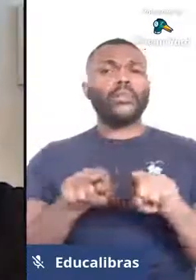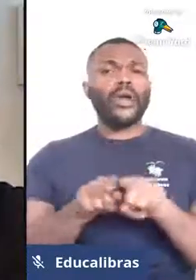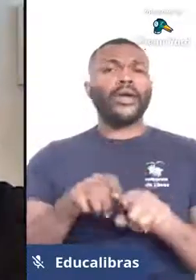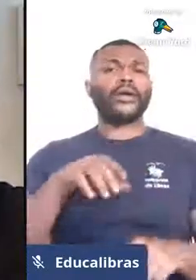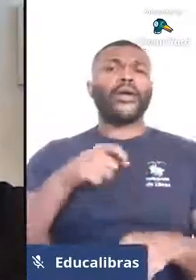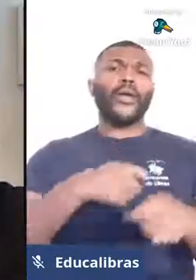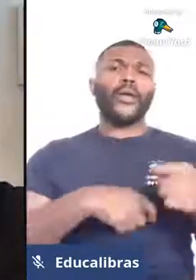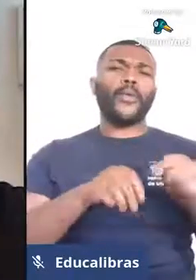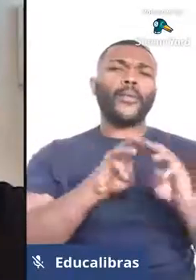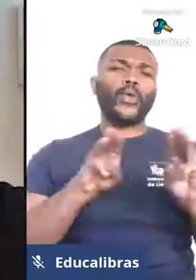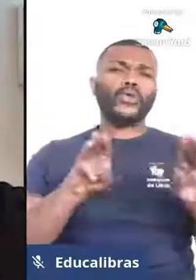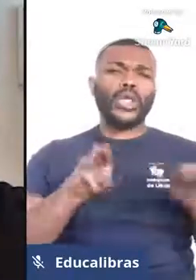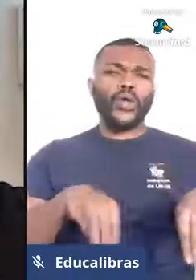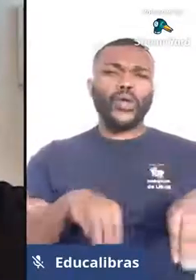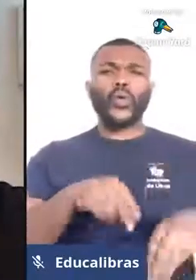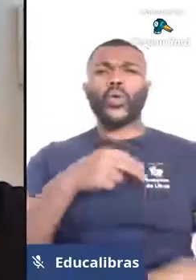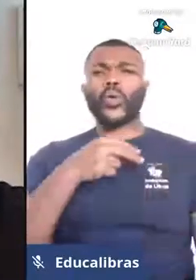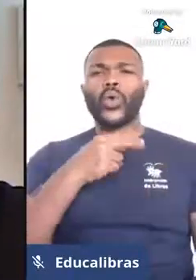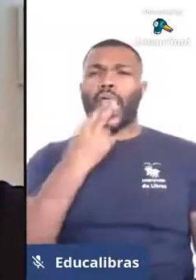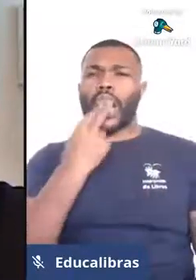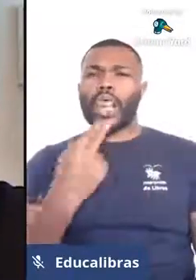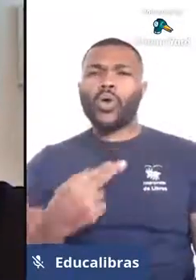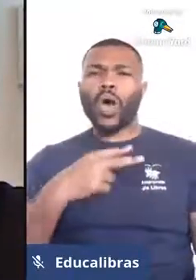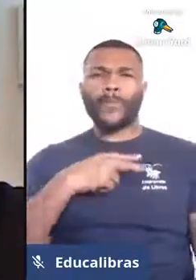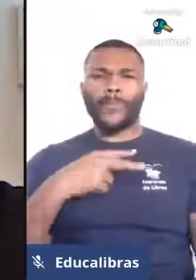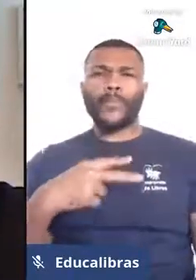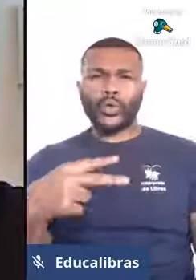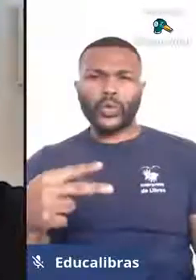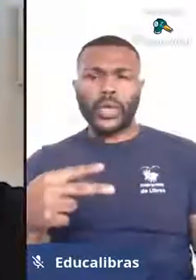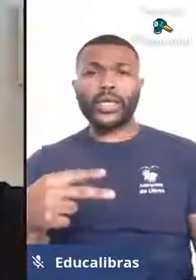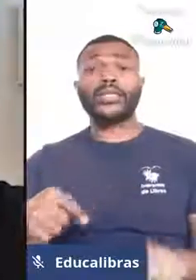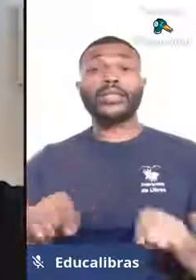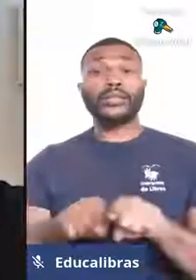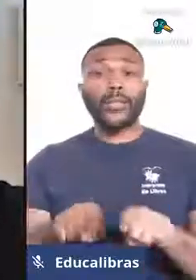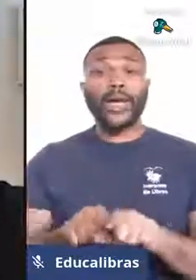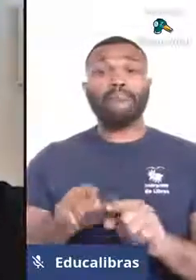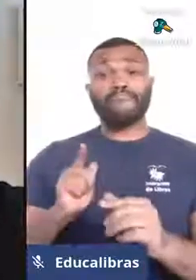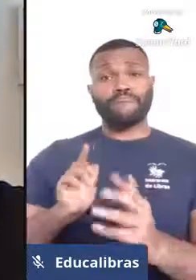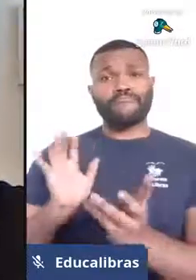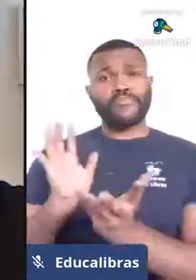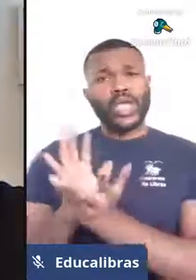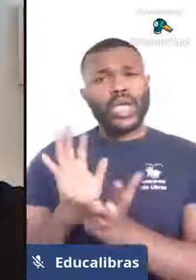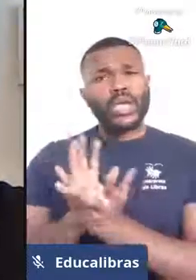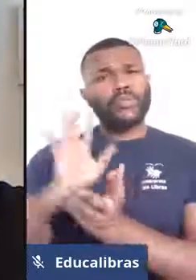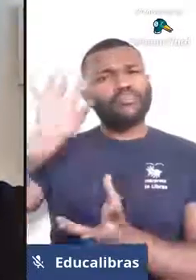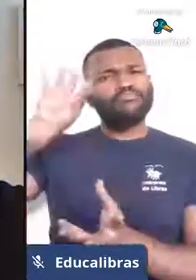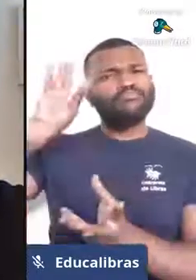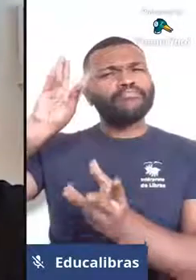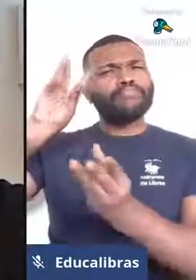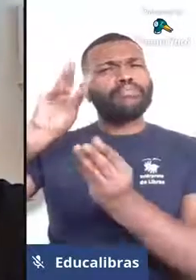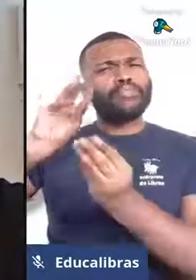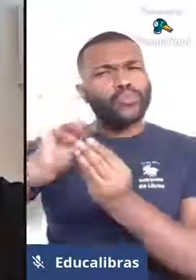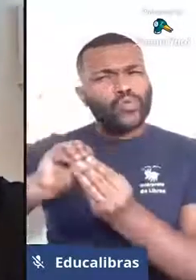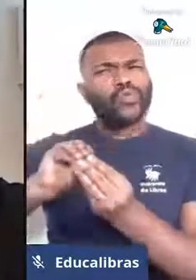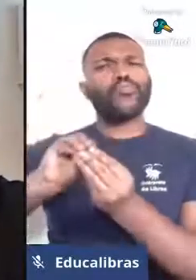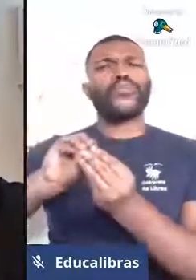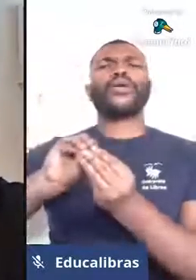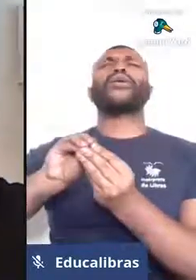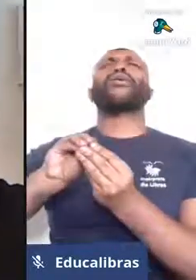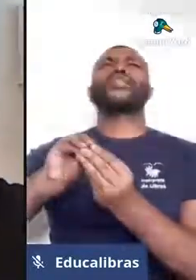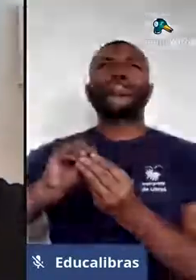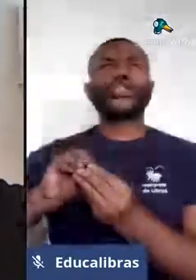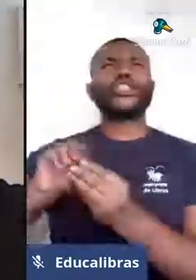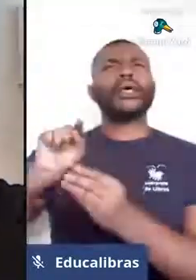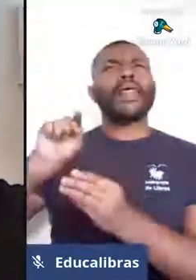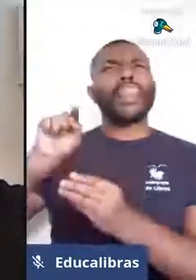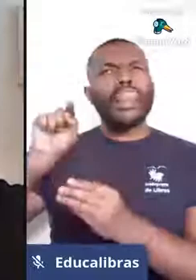equipe esplendorosa, que toda a equipe tem esse entendimento do equipamento para todos,